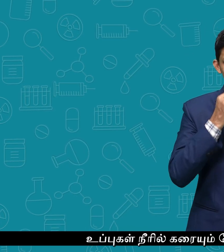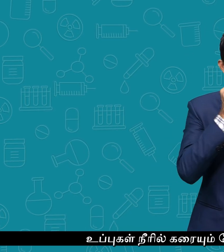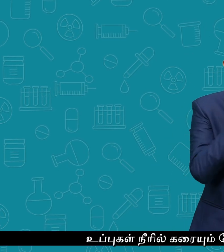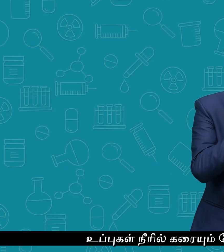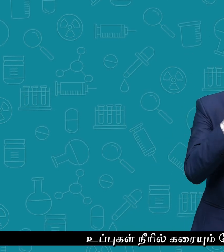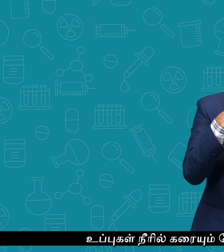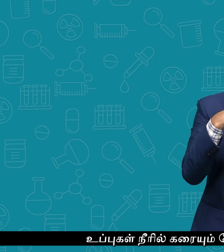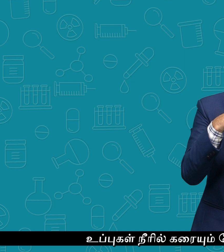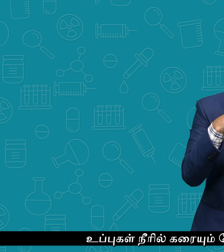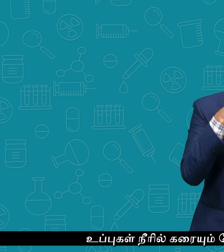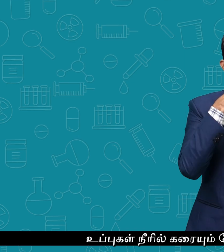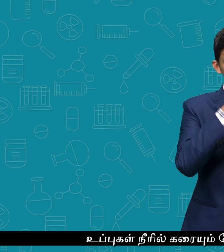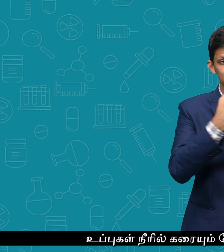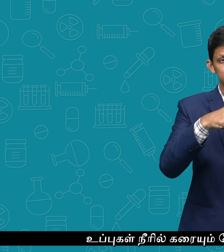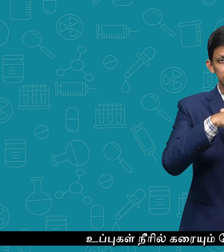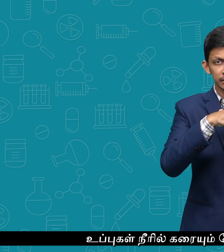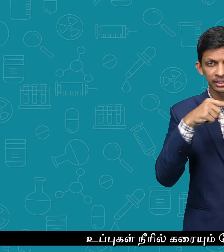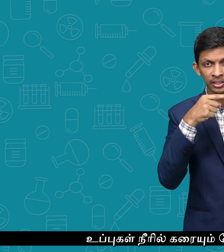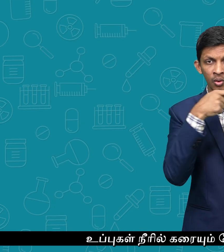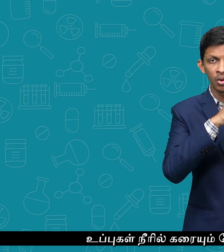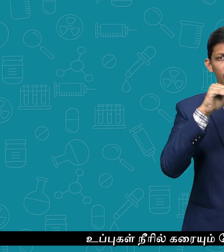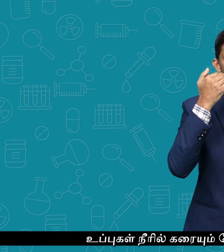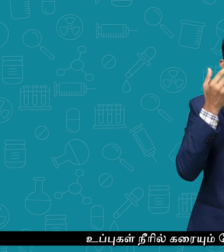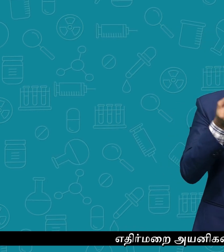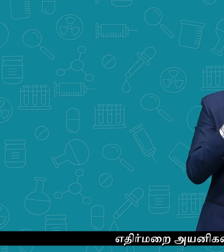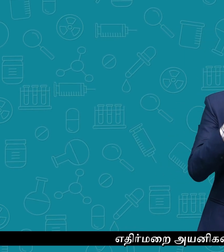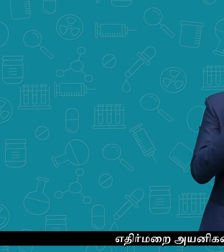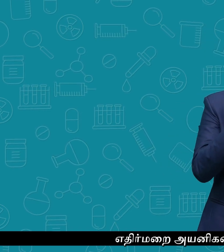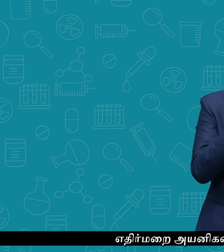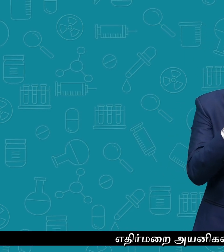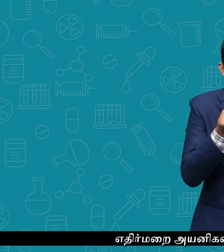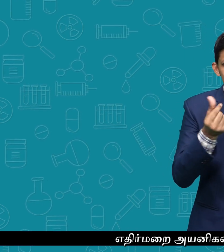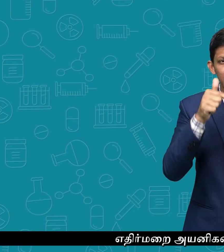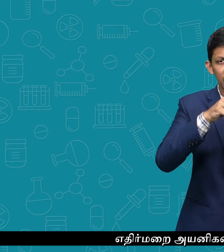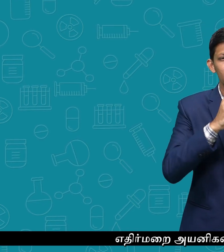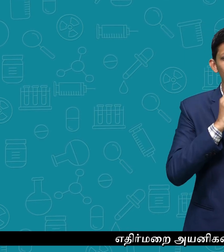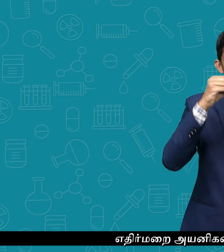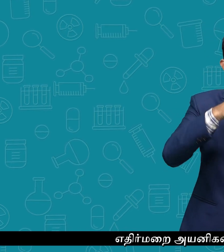உப்புகள் நீரில் கரையும் போது நேர்மறை அயனிகளையும் எதிர்மறை அயனிகளையும் உருவாக்குகின்றன.